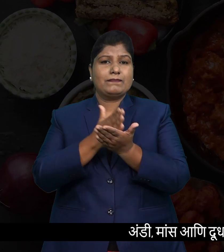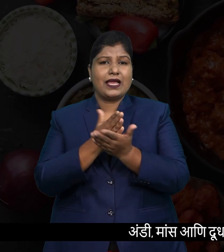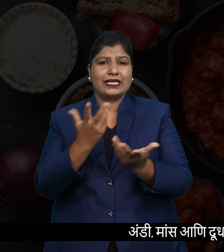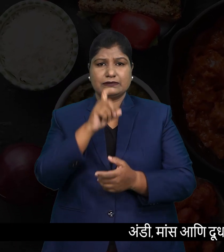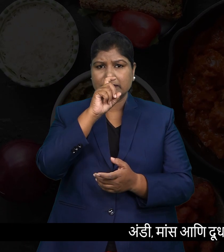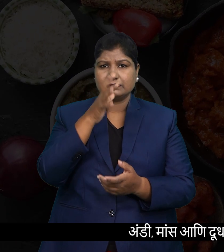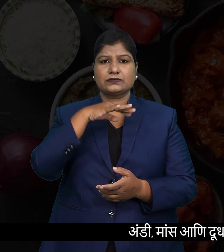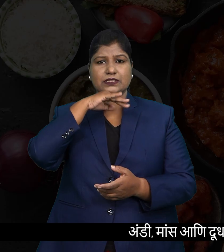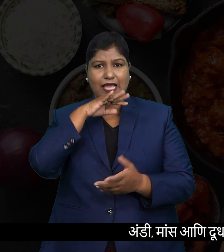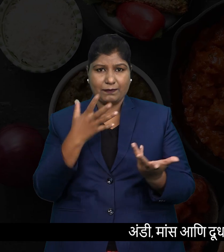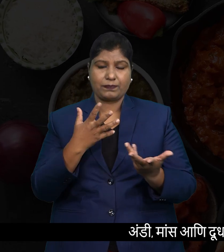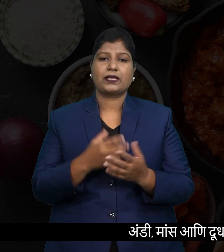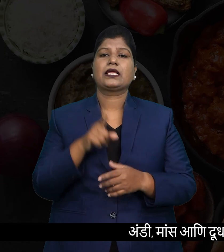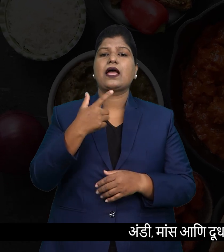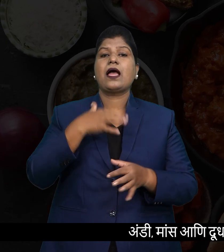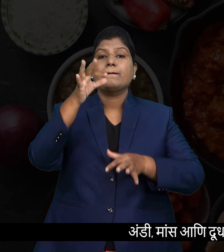मांस